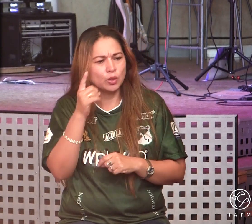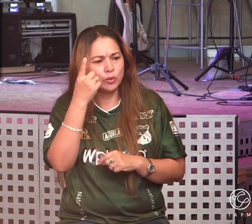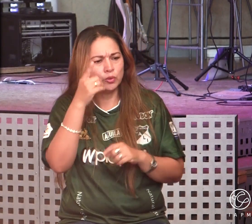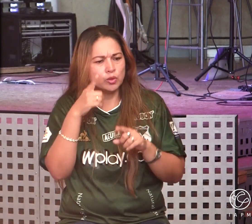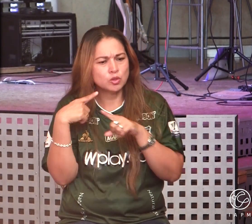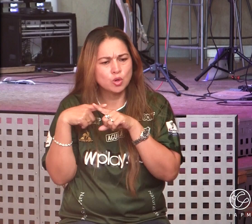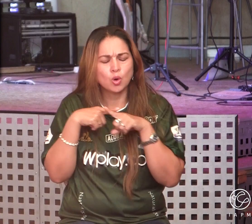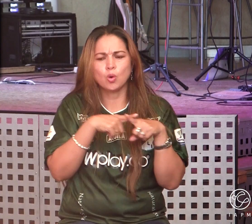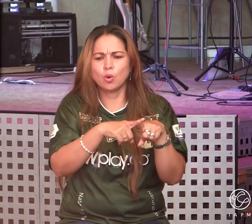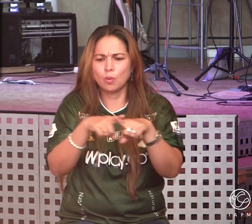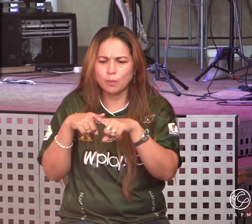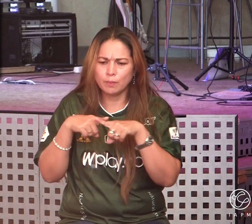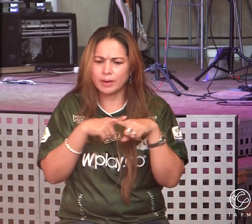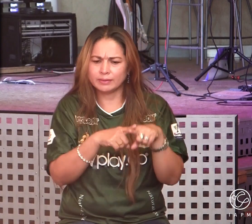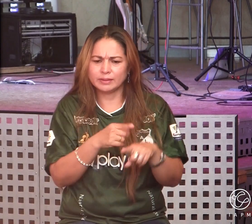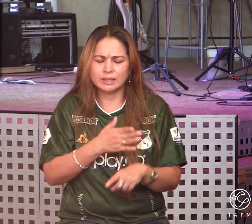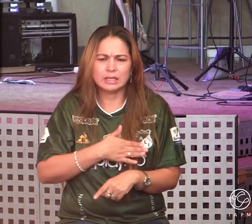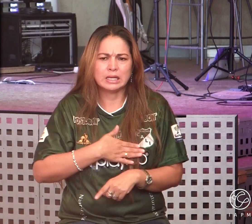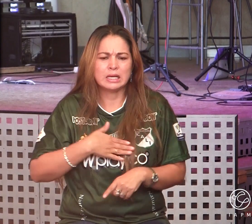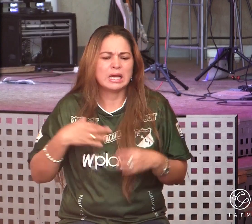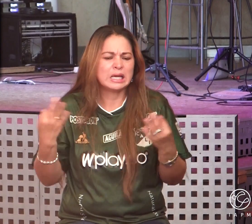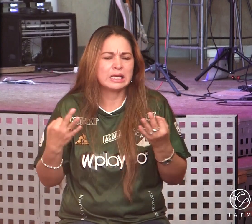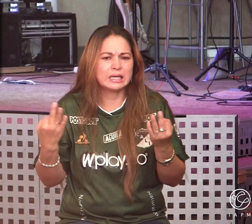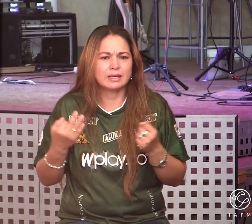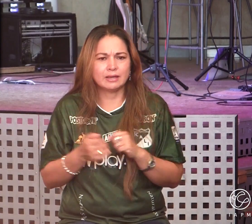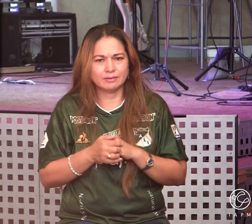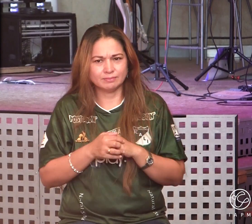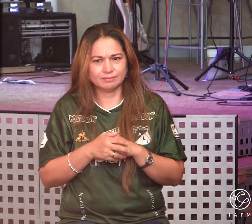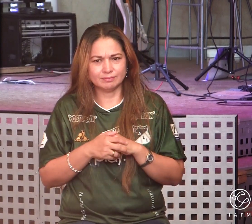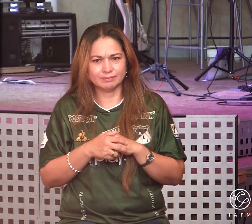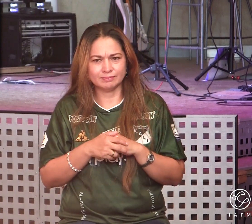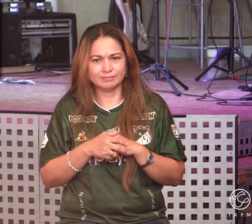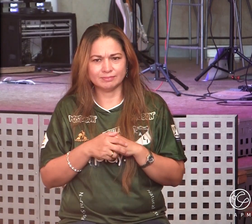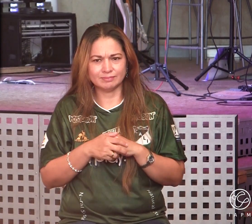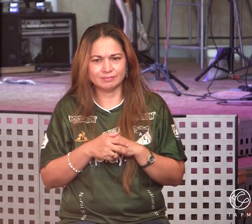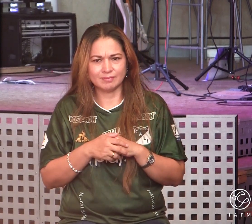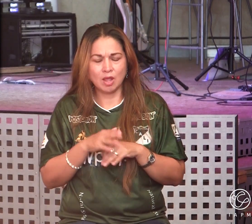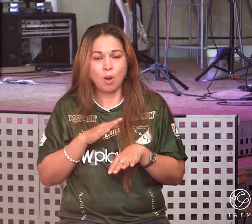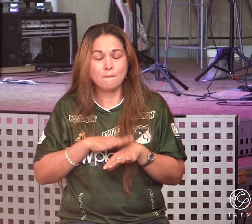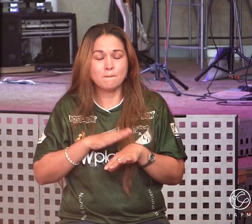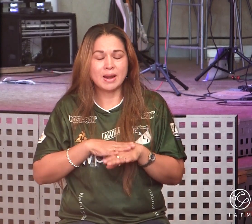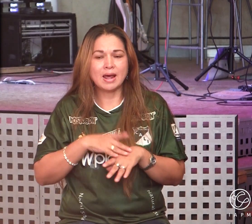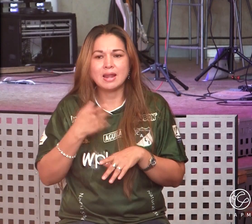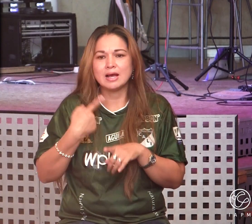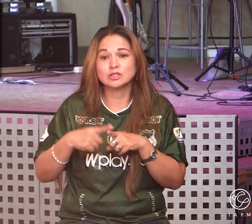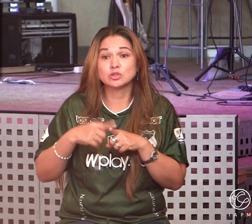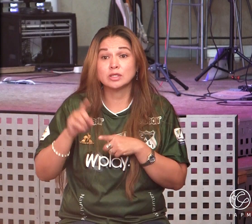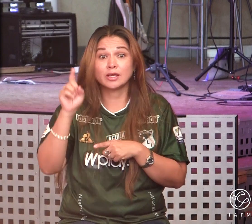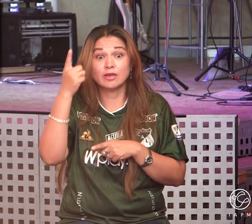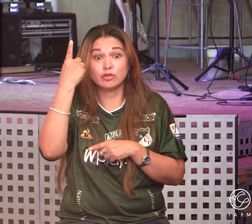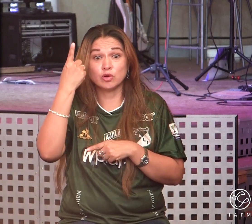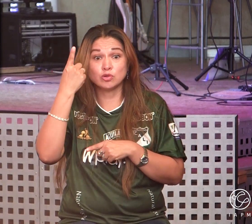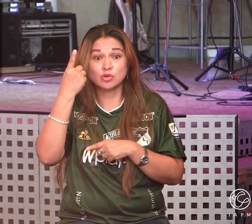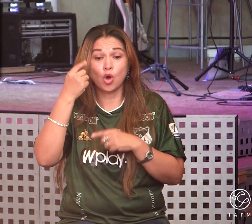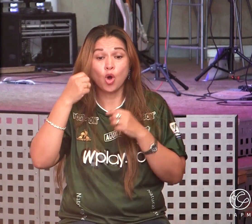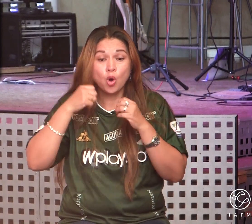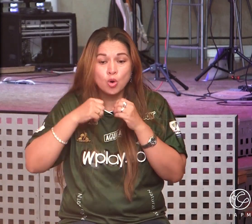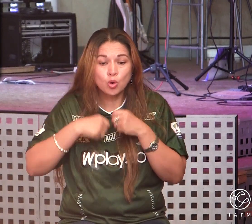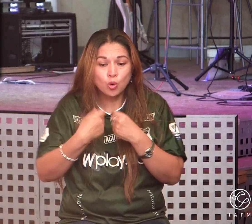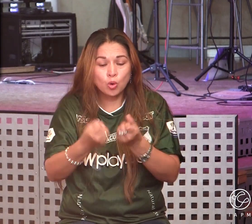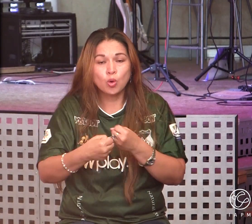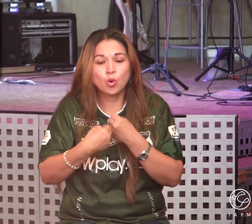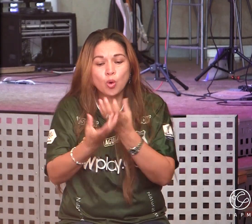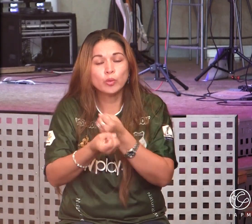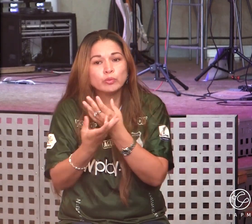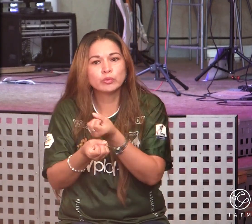su círculo para poder entrar también en todo lo que Él es, lo que Dios transmite, es una pregunta importante, repito, que valdría